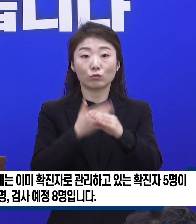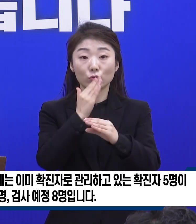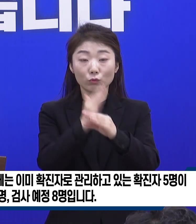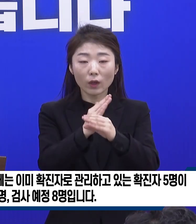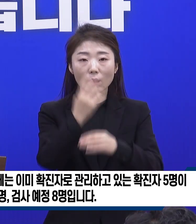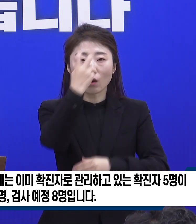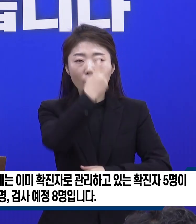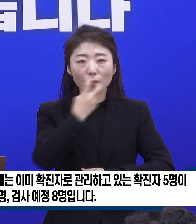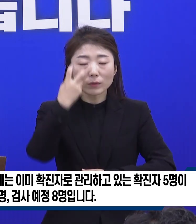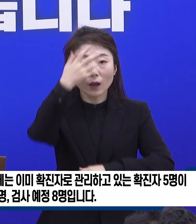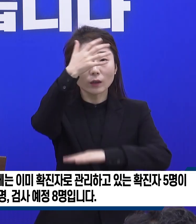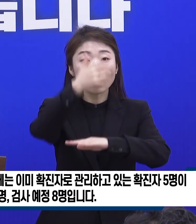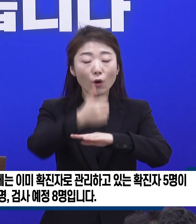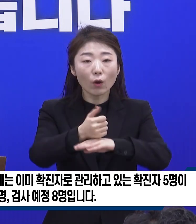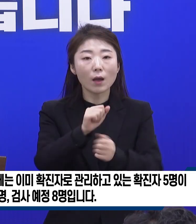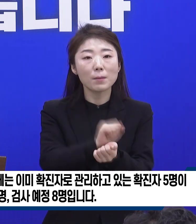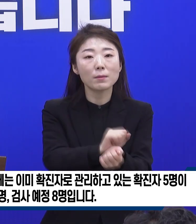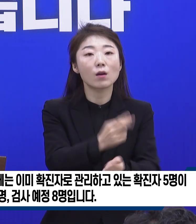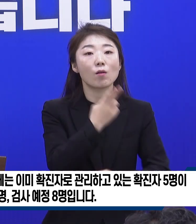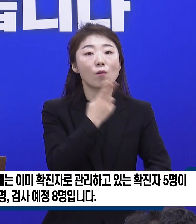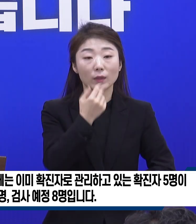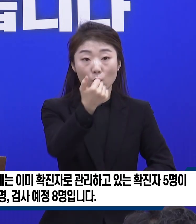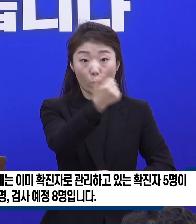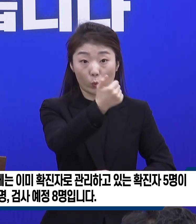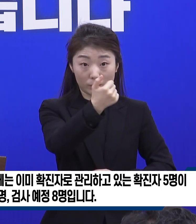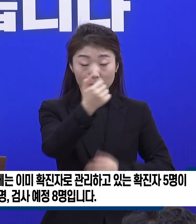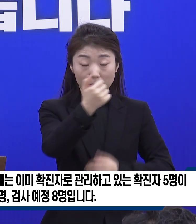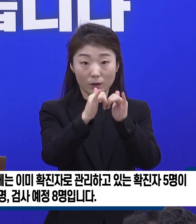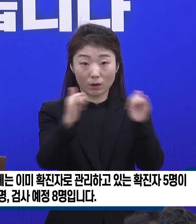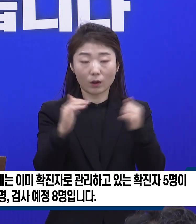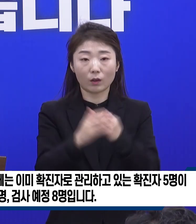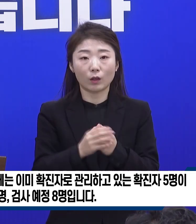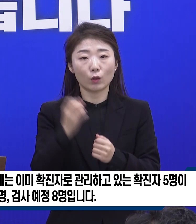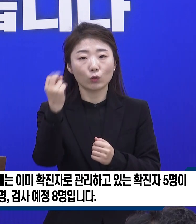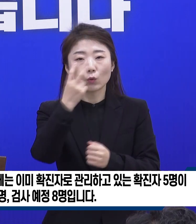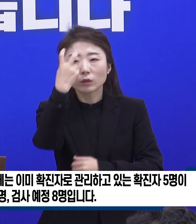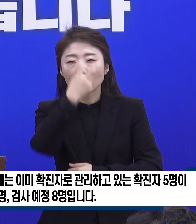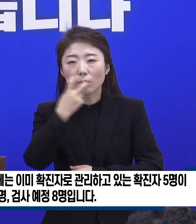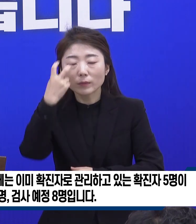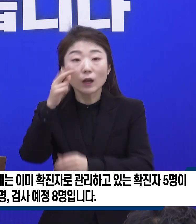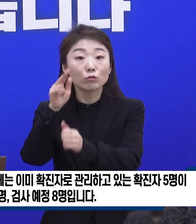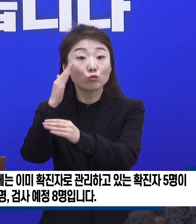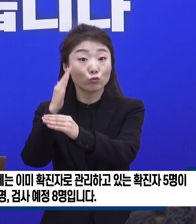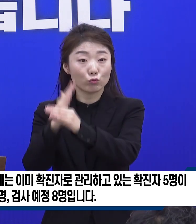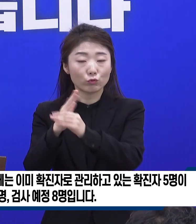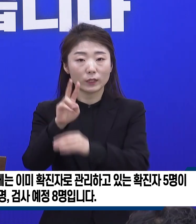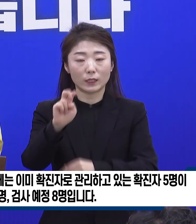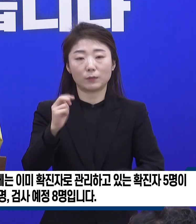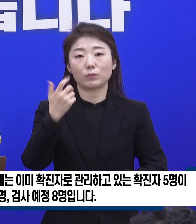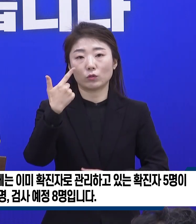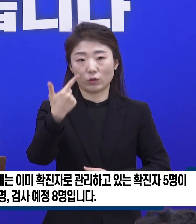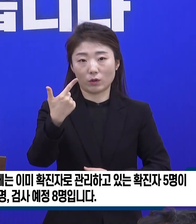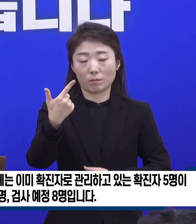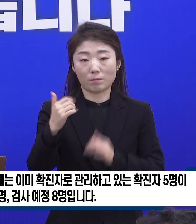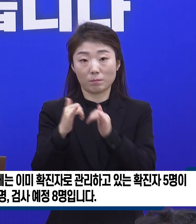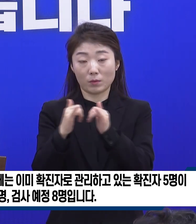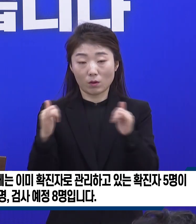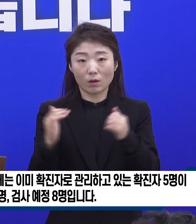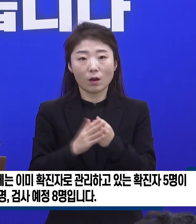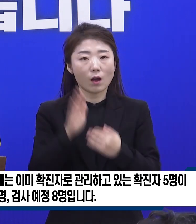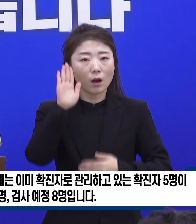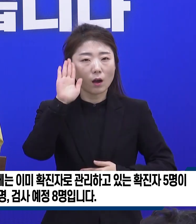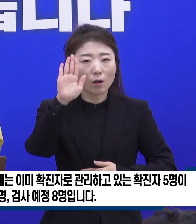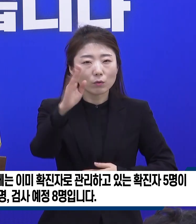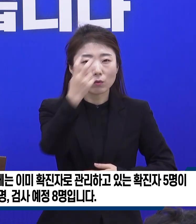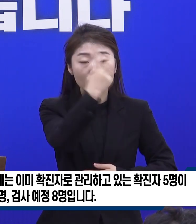검사 결과 음성이 50명, 그리고 검사 중인 분이 26명, 앞으로 검사를 지금